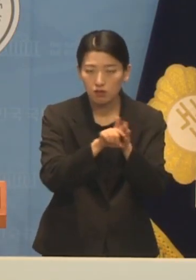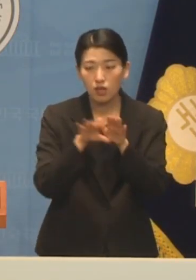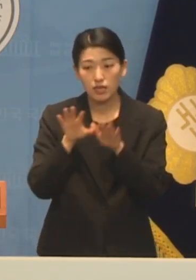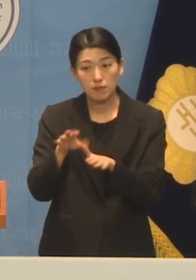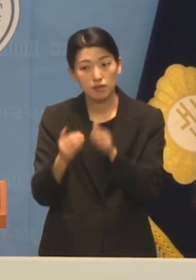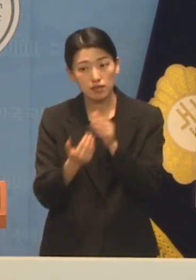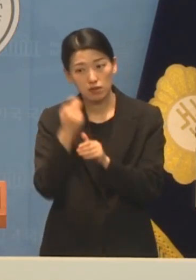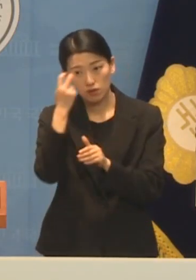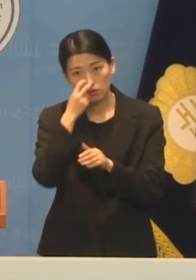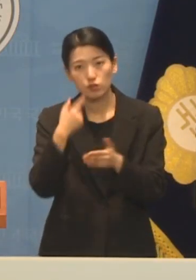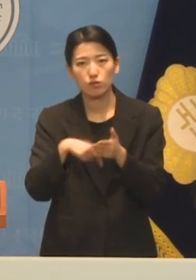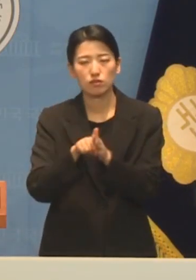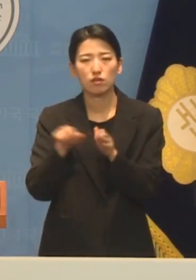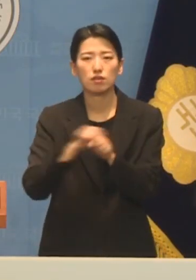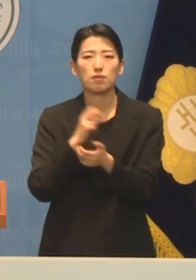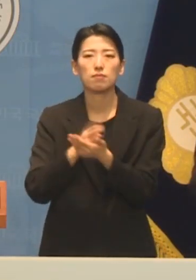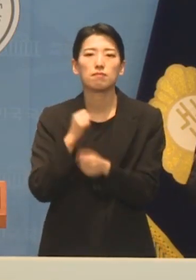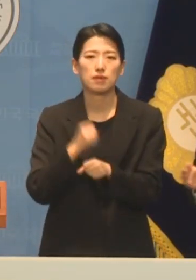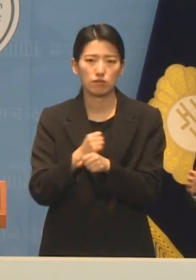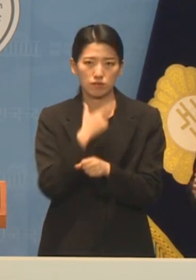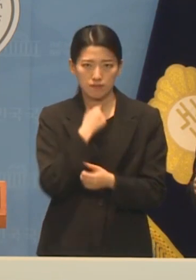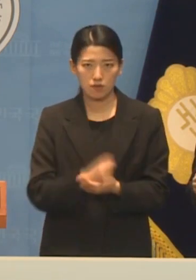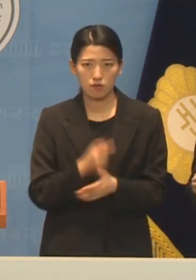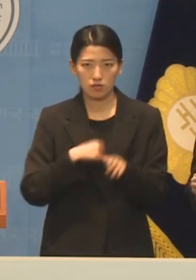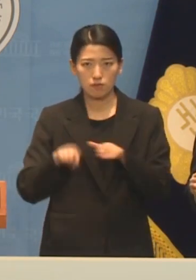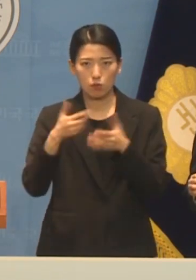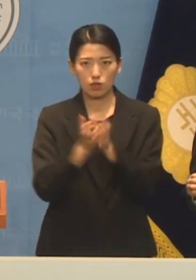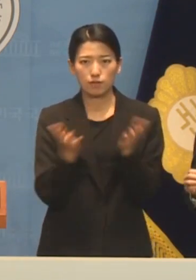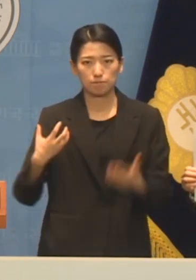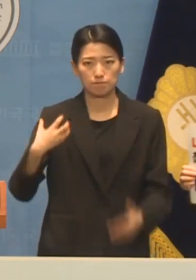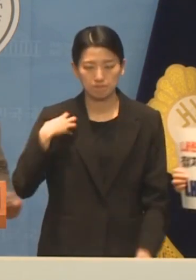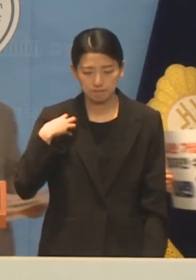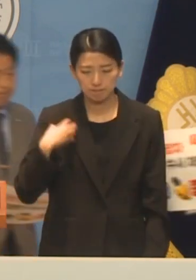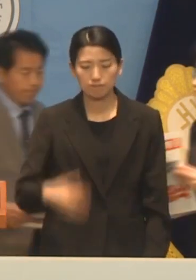단죄해야 합니다. 우리 진보당이 앞장서겠습니다.